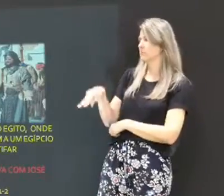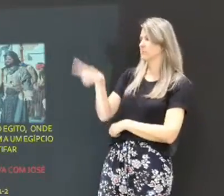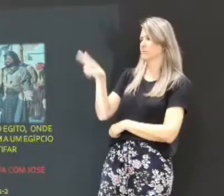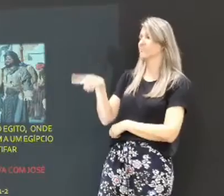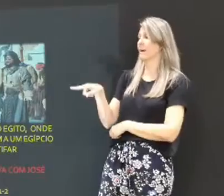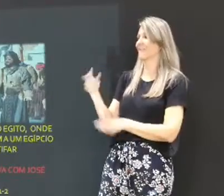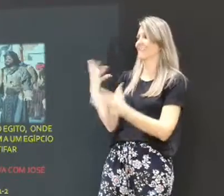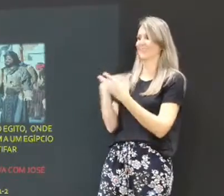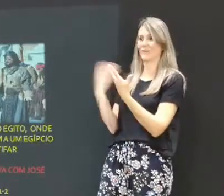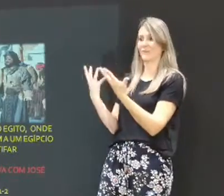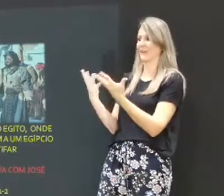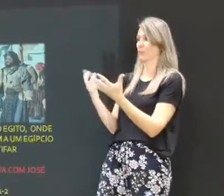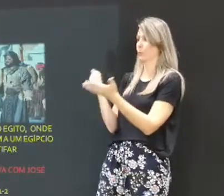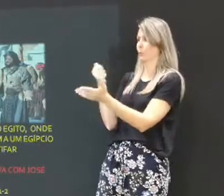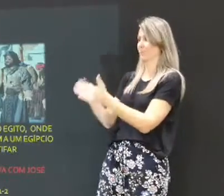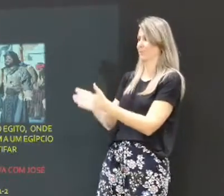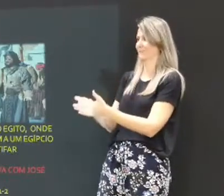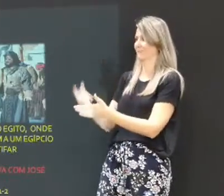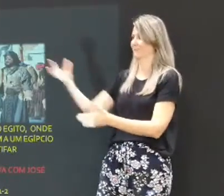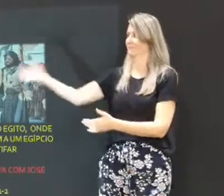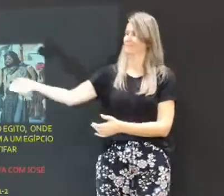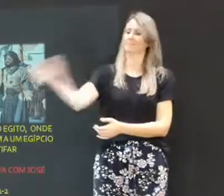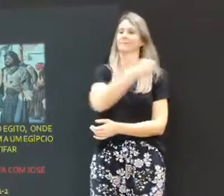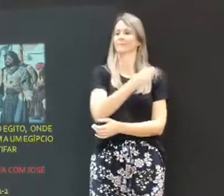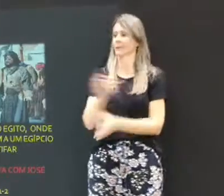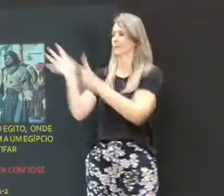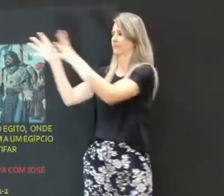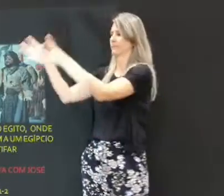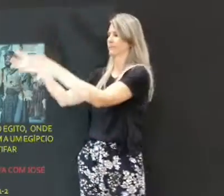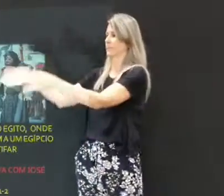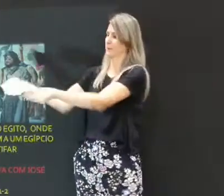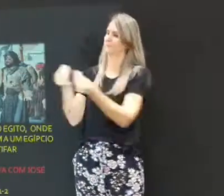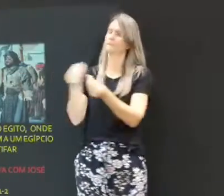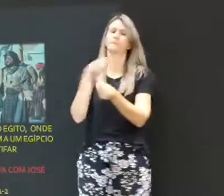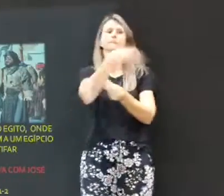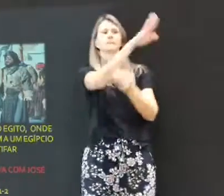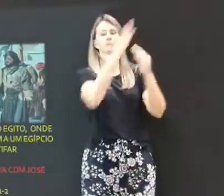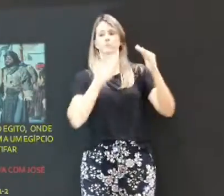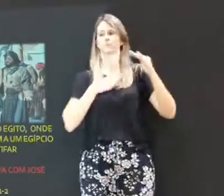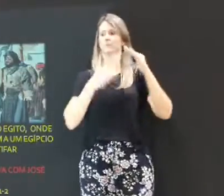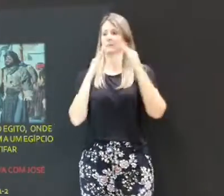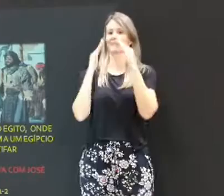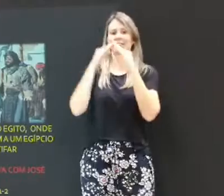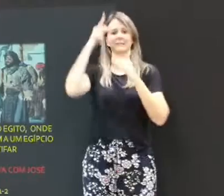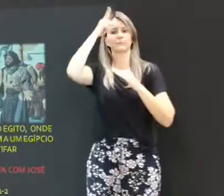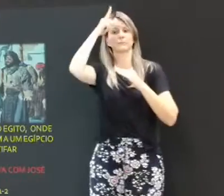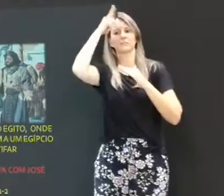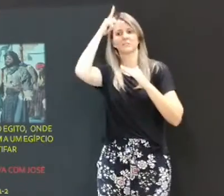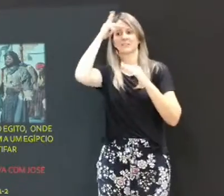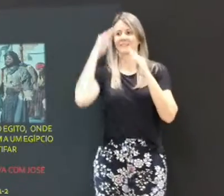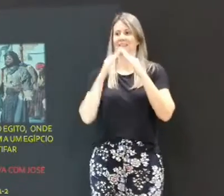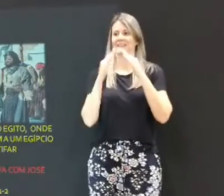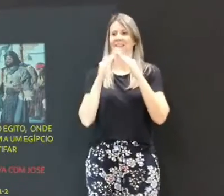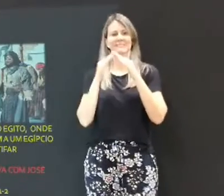Aí Potifar viu que era um rapaz jovem, ele comprou ele. Pegou e levou para a casa dele. Potifar levou